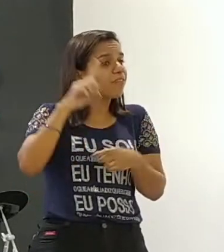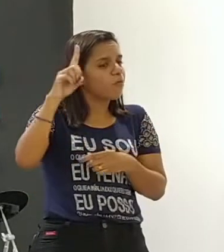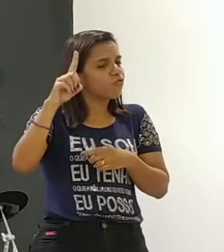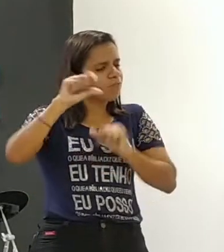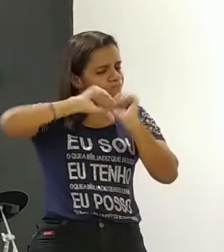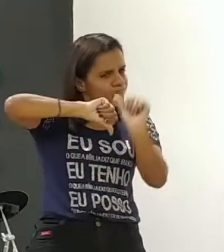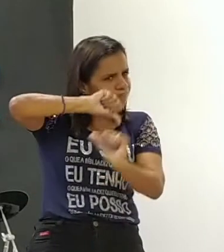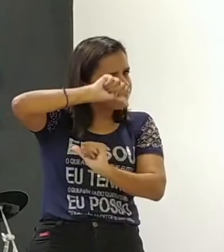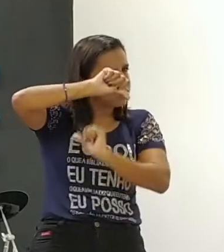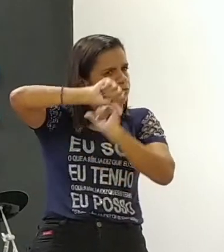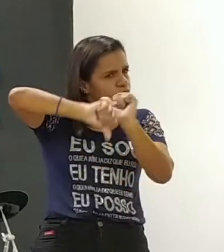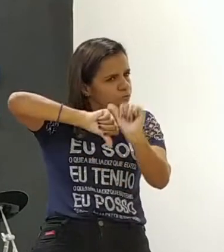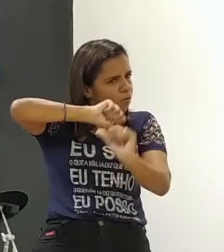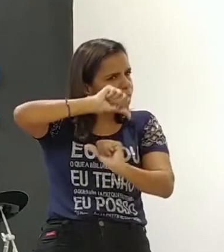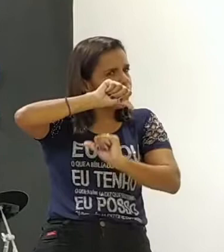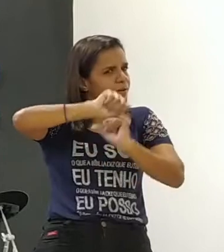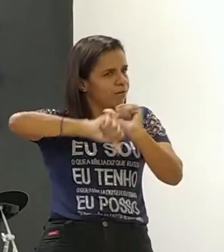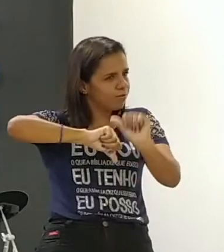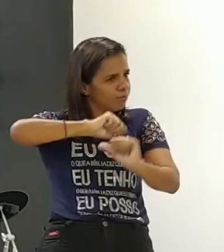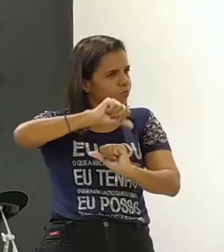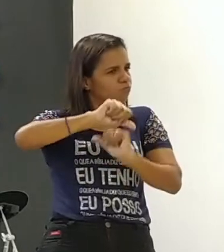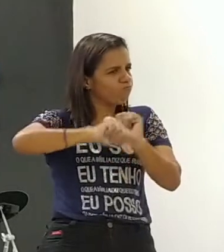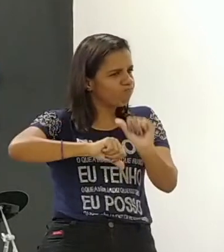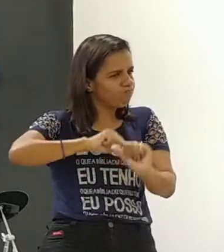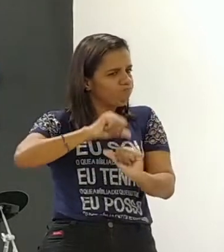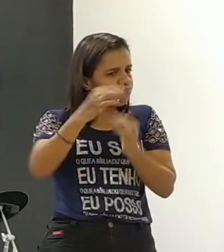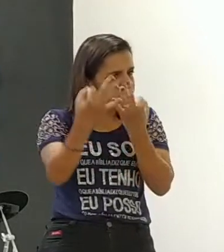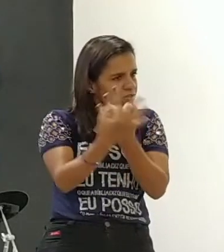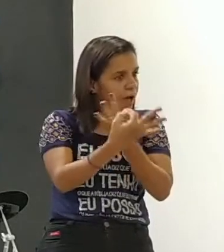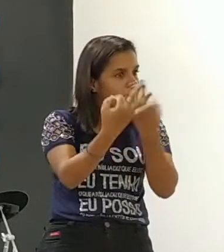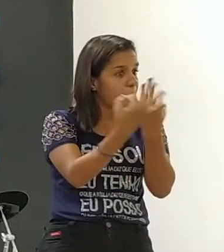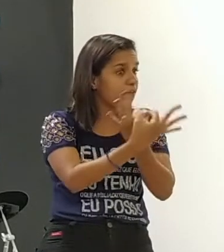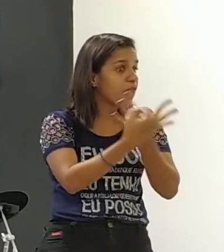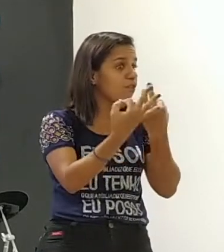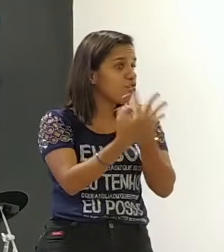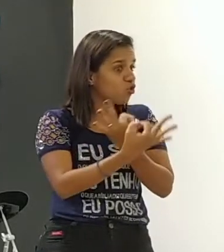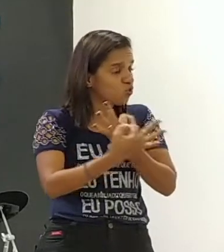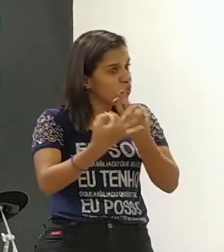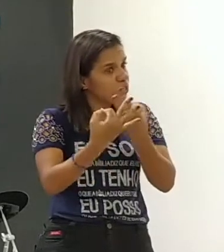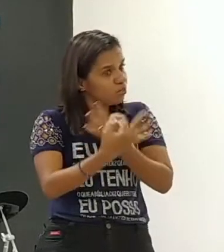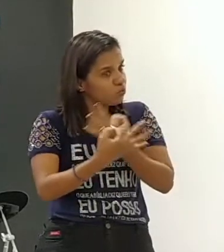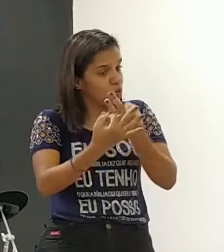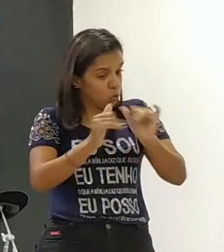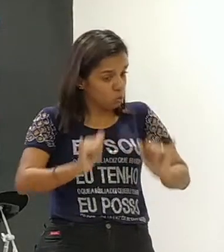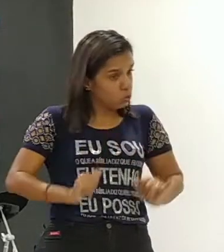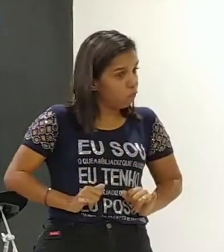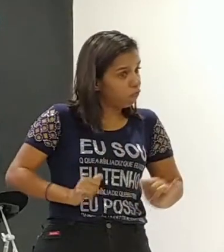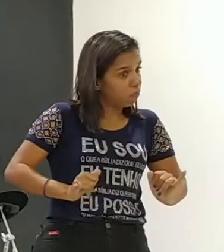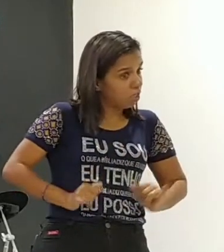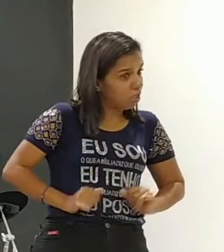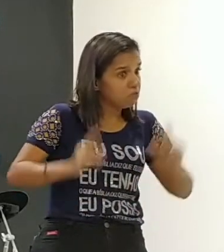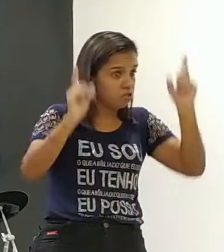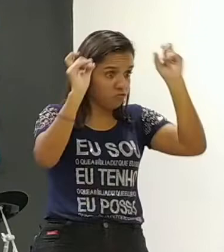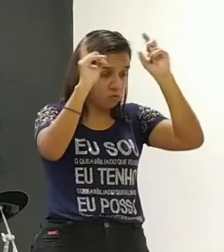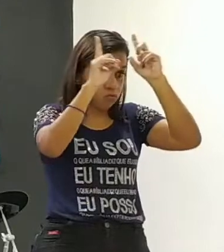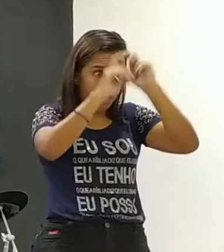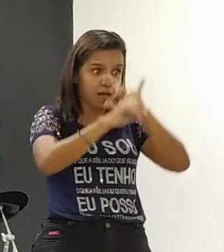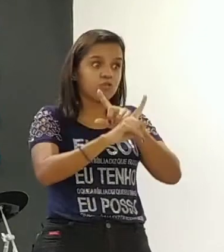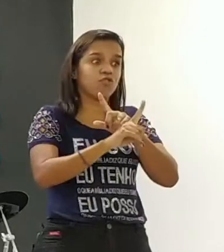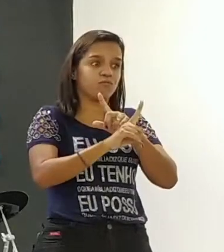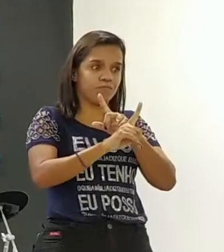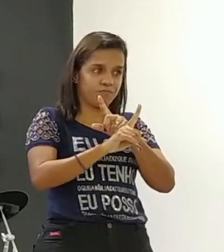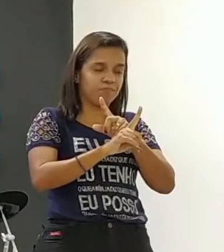moldando nelas e nos aperfeiçoando nelas, para que a gente possa ser vaso